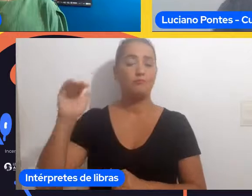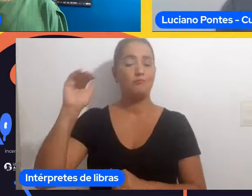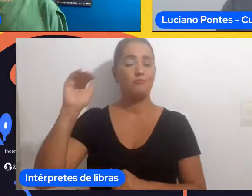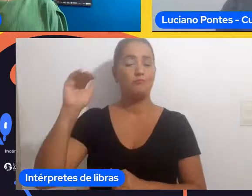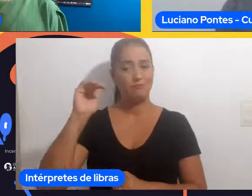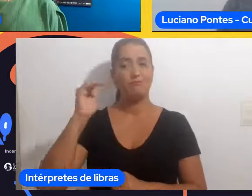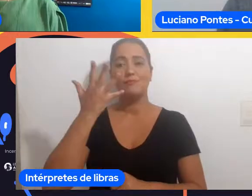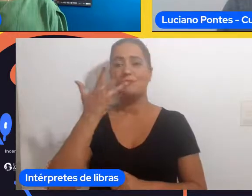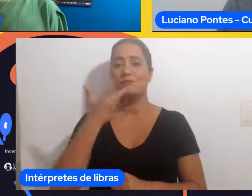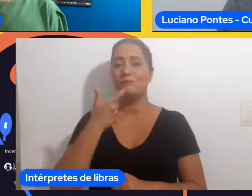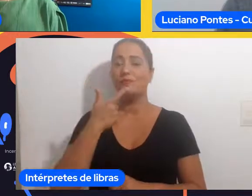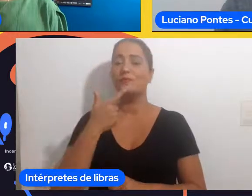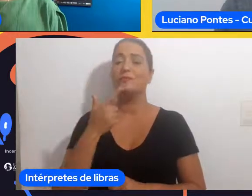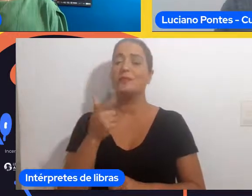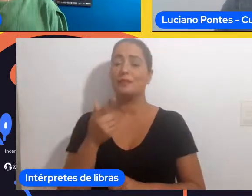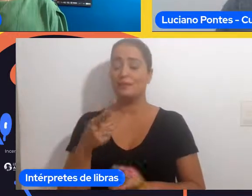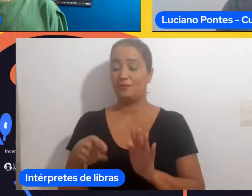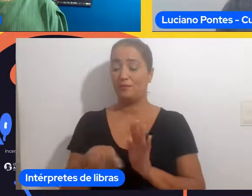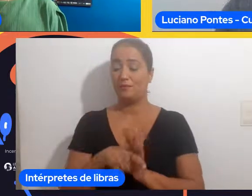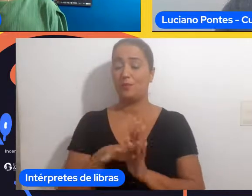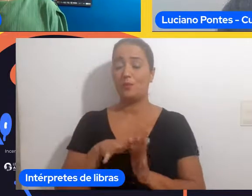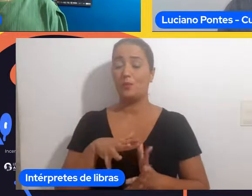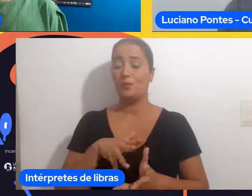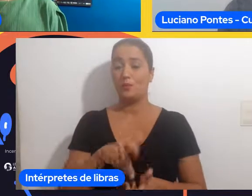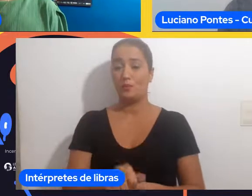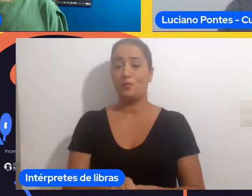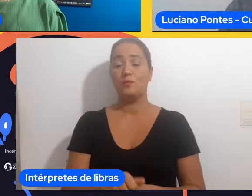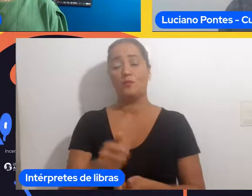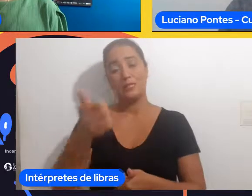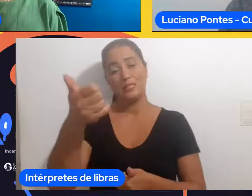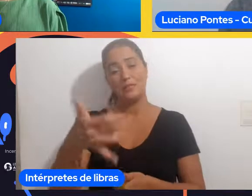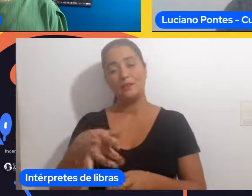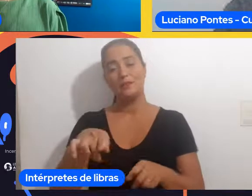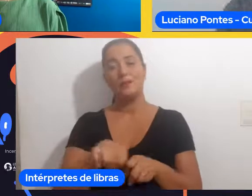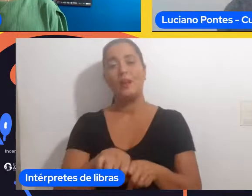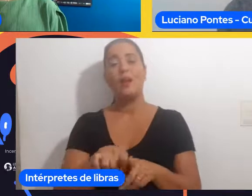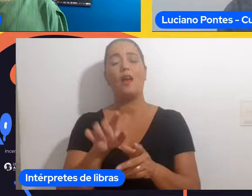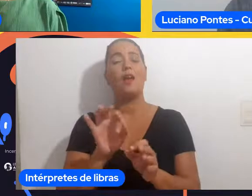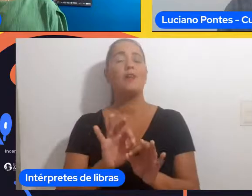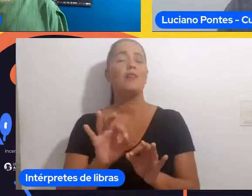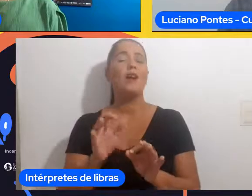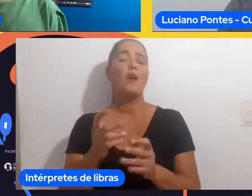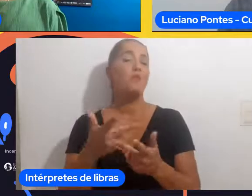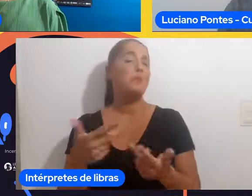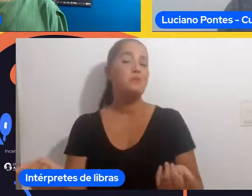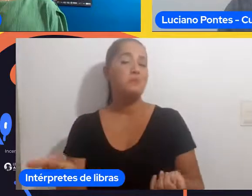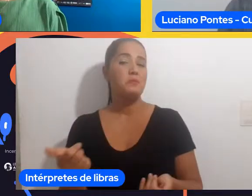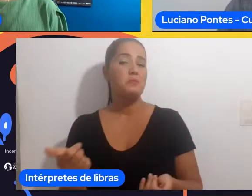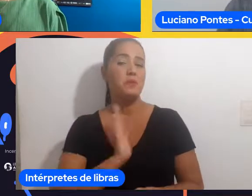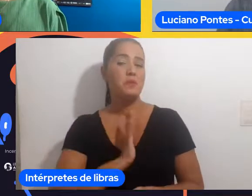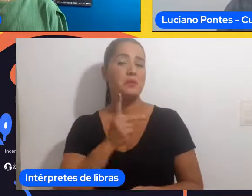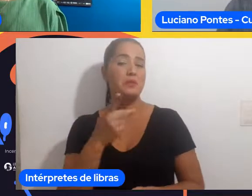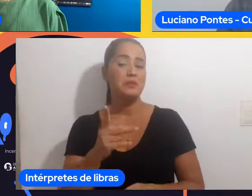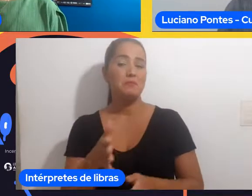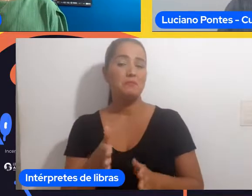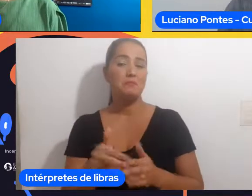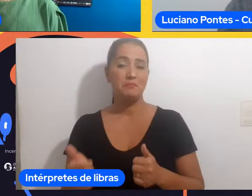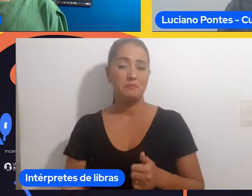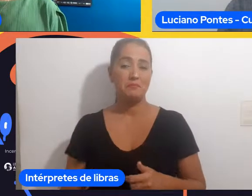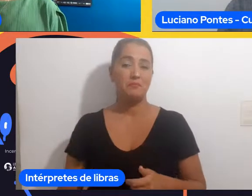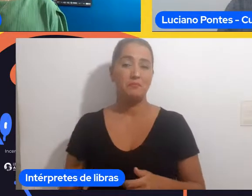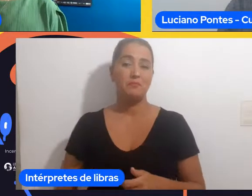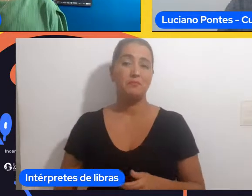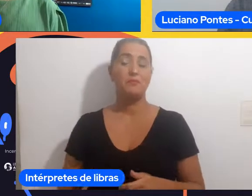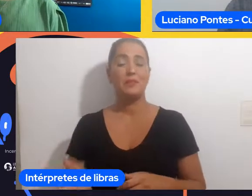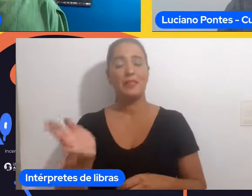crianças consigo mesmo e com o mundo. Queria que você falasse também alguma coisa que teu coração está pedindo e que você fizesse aí suas despedidas para que todo mundo...